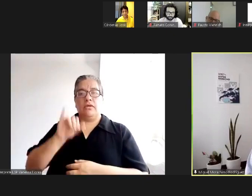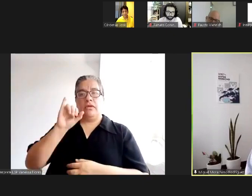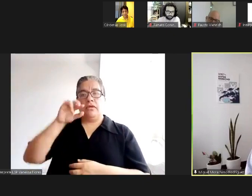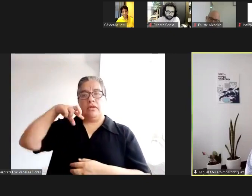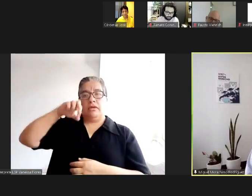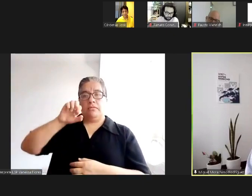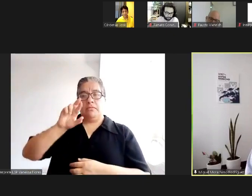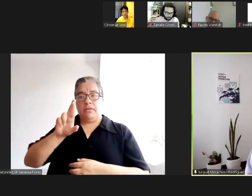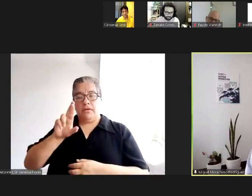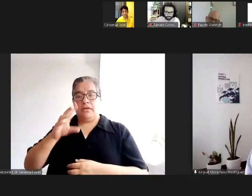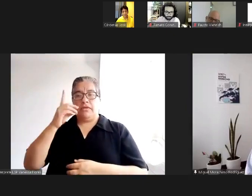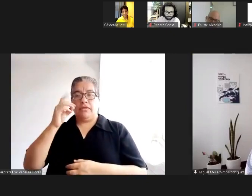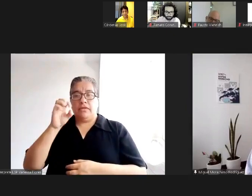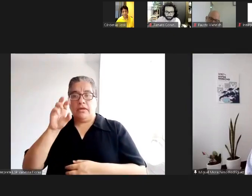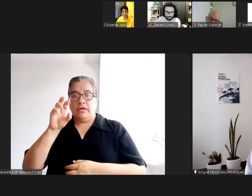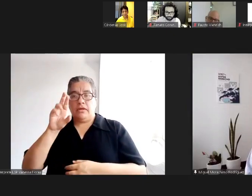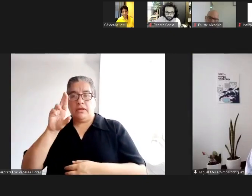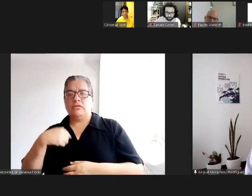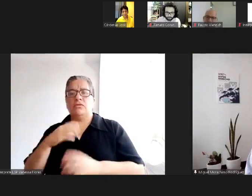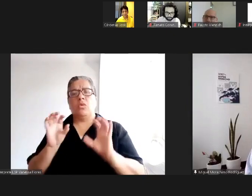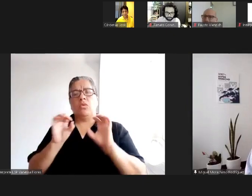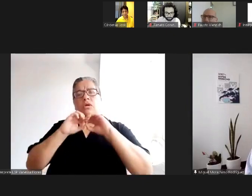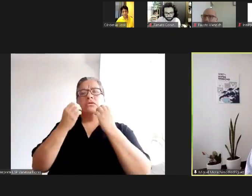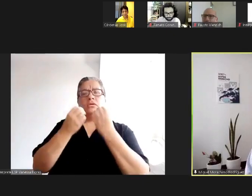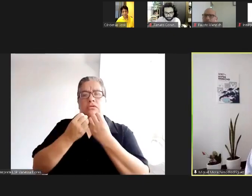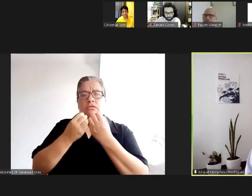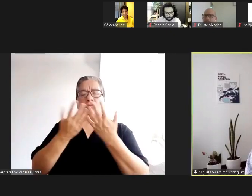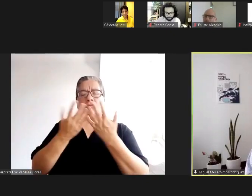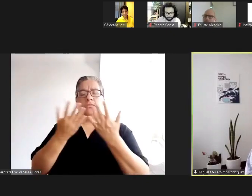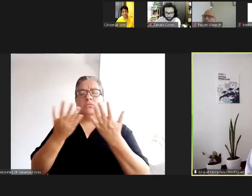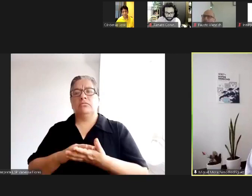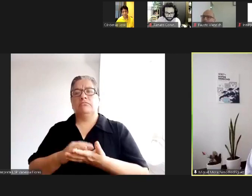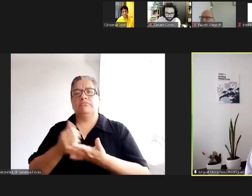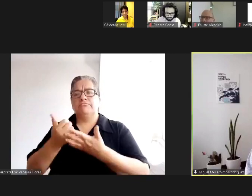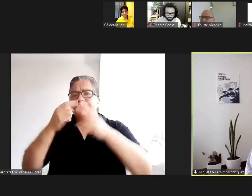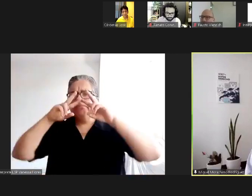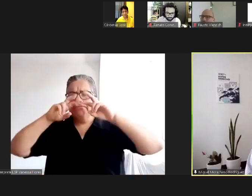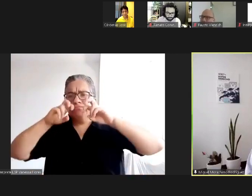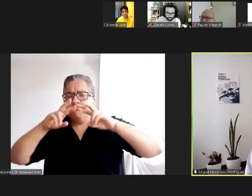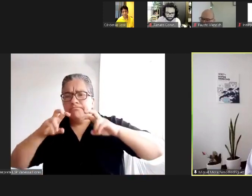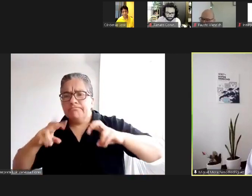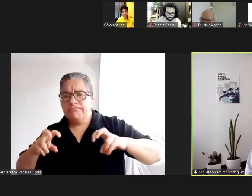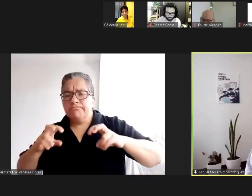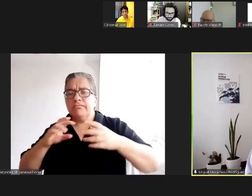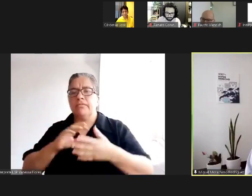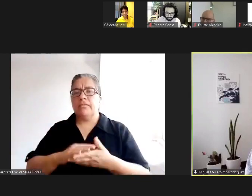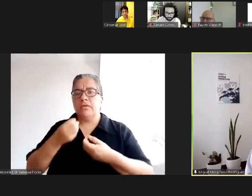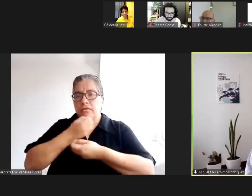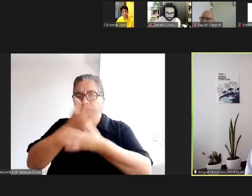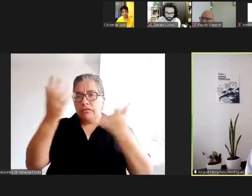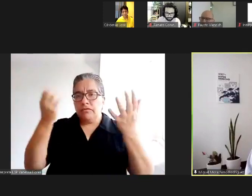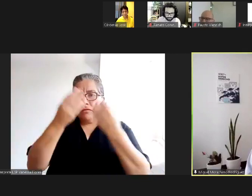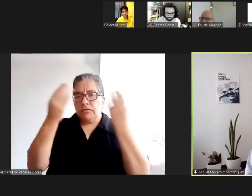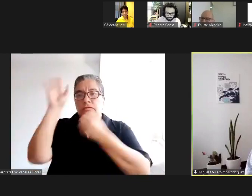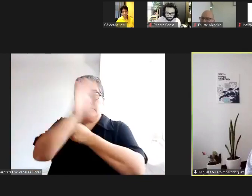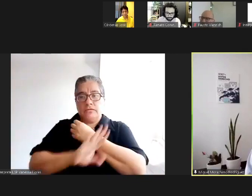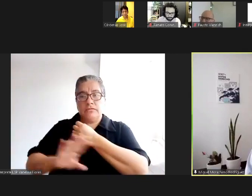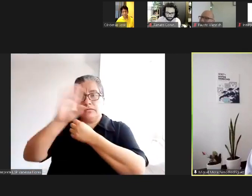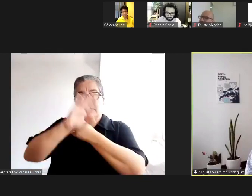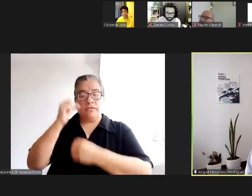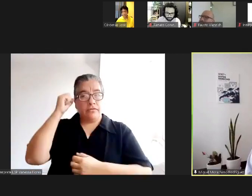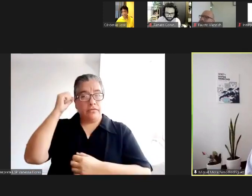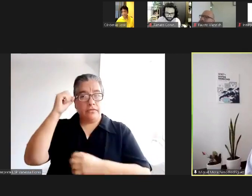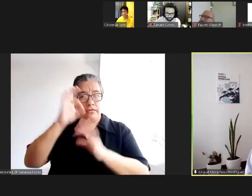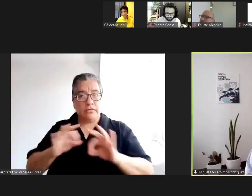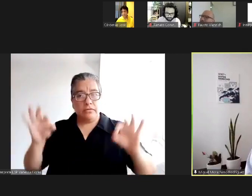una organización sin fines de lucro que se dedica a la investigación y la difusión y la defensa de los derechos fundamentales